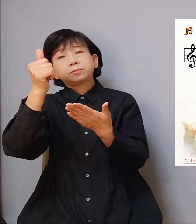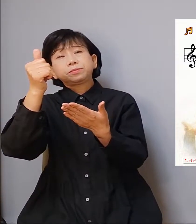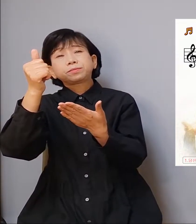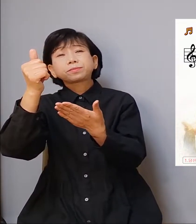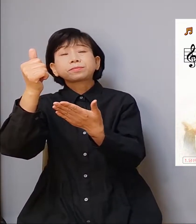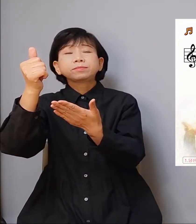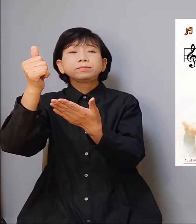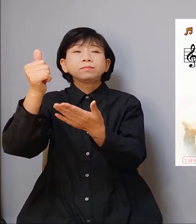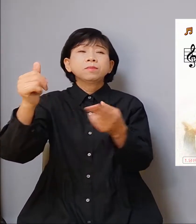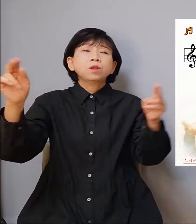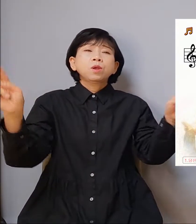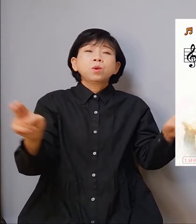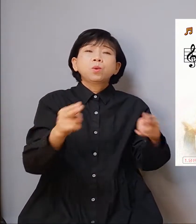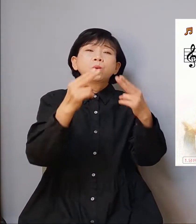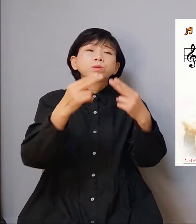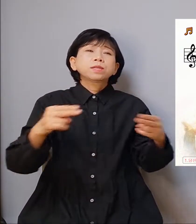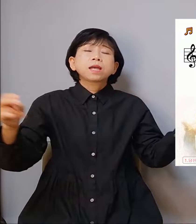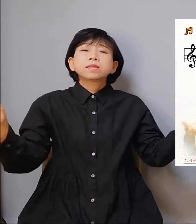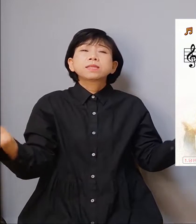자손께,